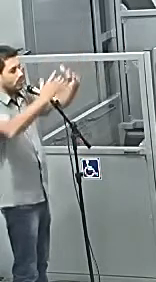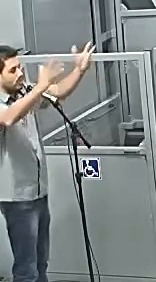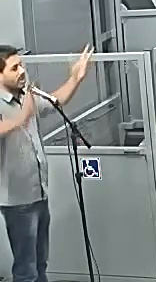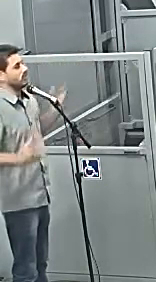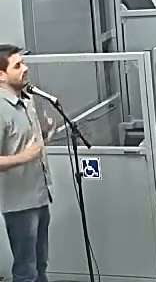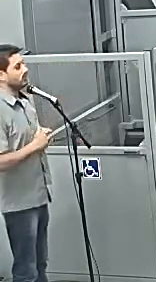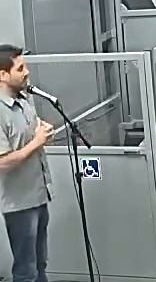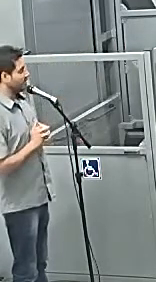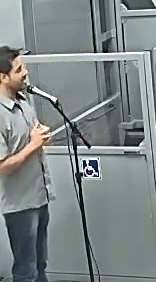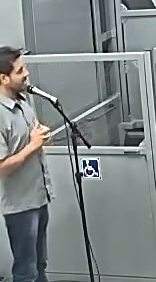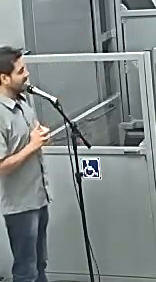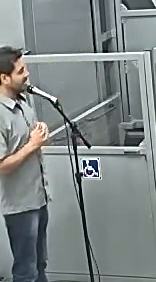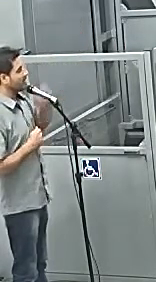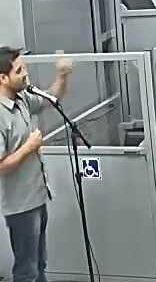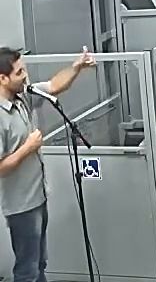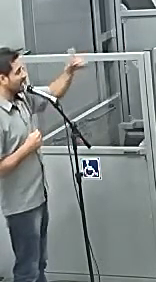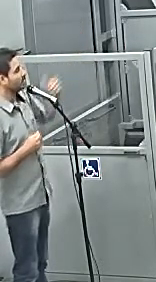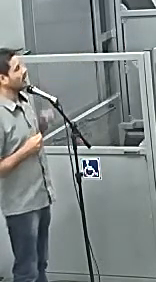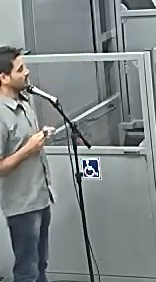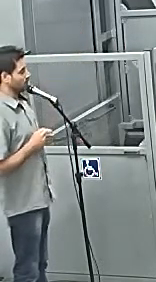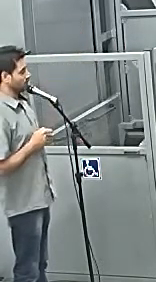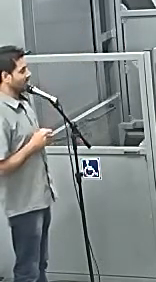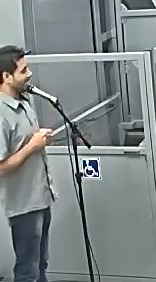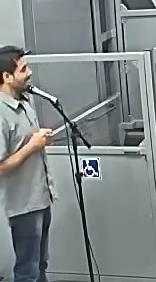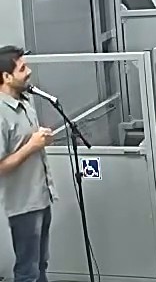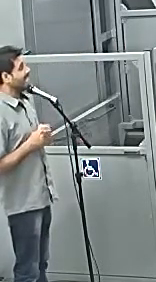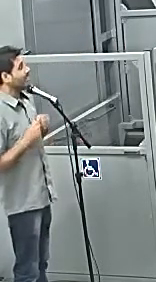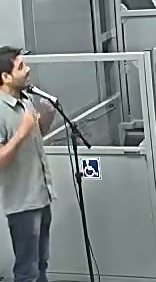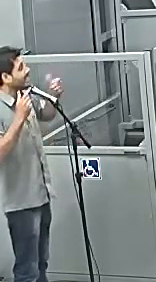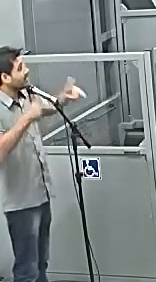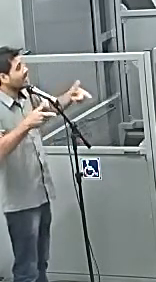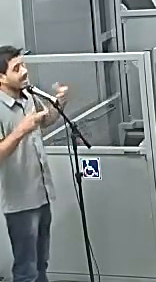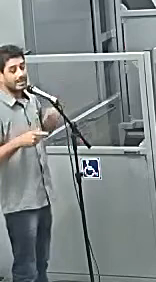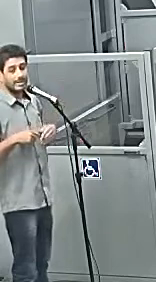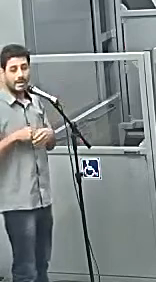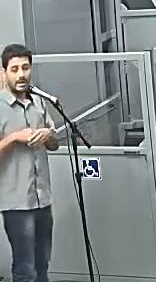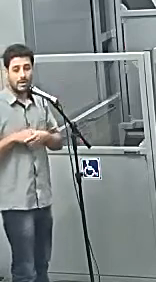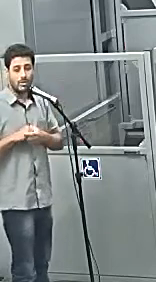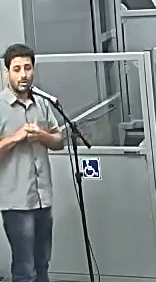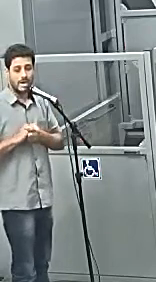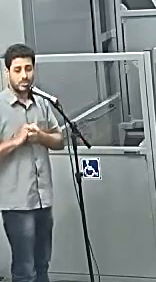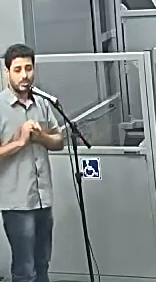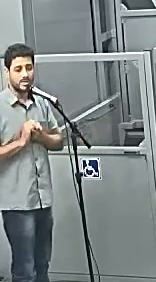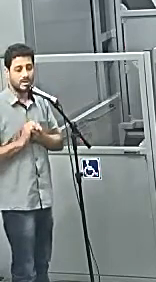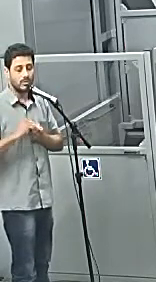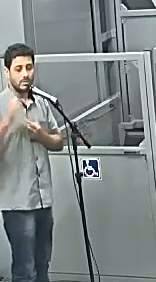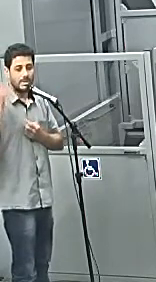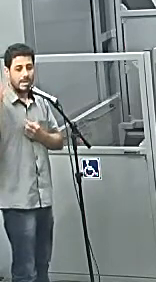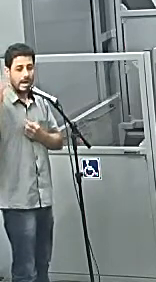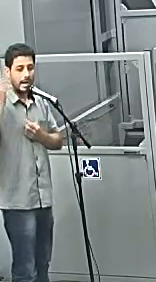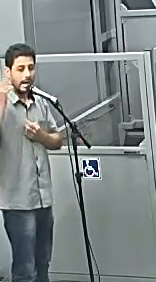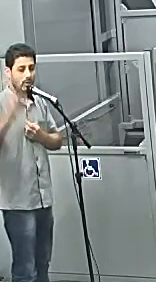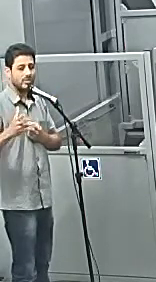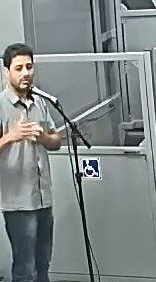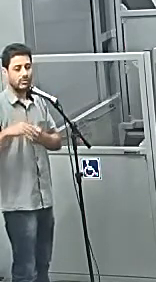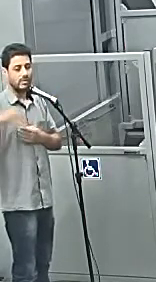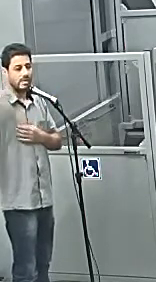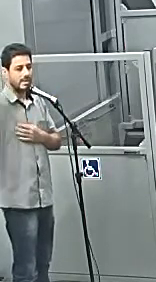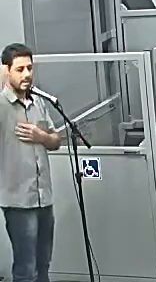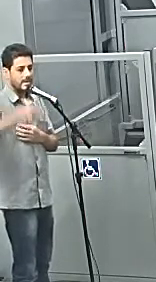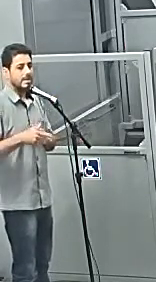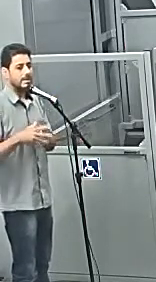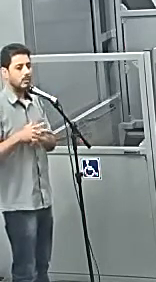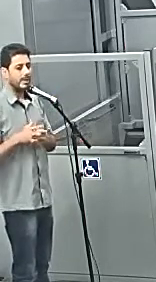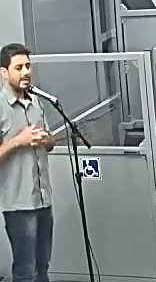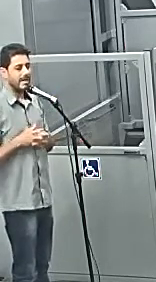dos direitos universais e nós vamos ter que atuar junto ok então é isso que eu queria é colocar à disposição a nossa assessoria